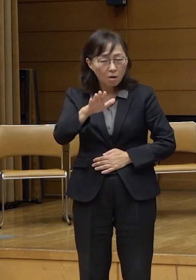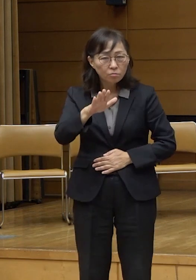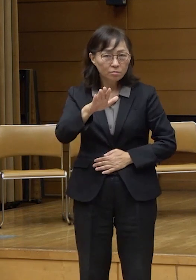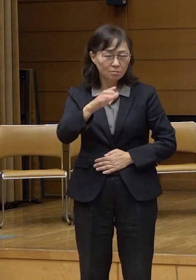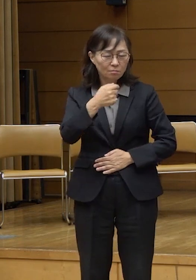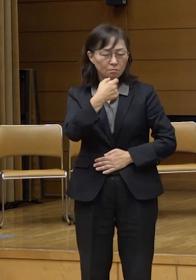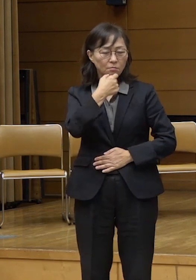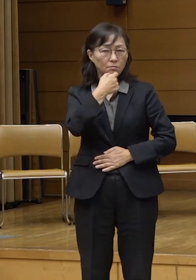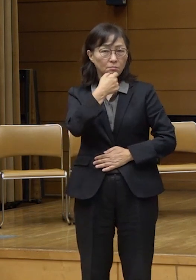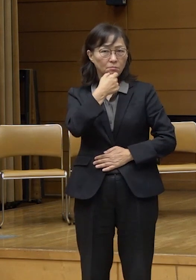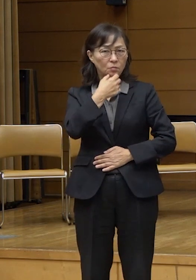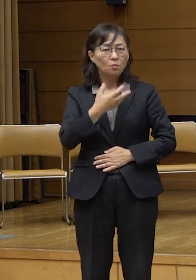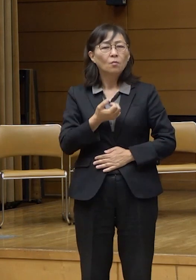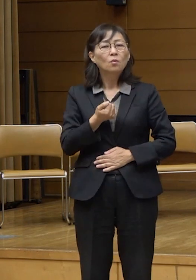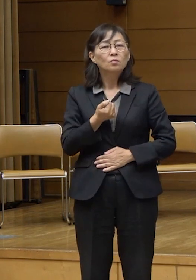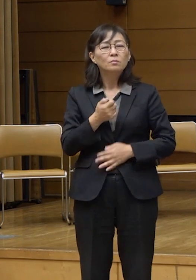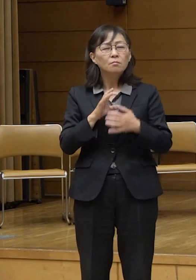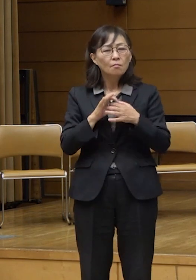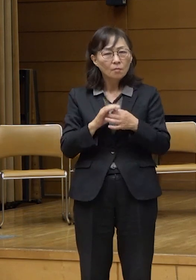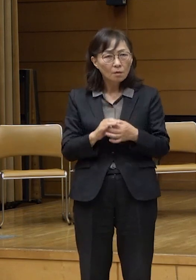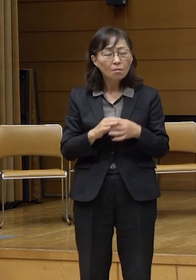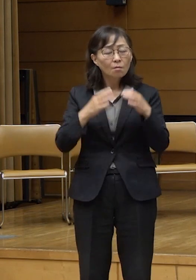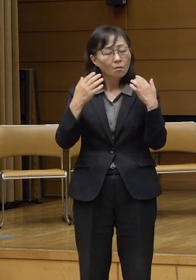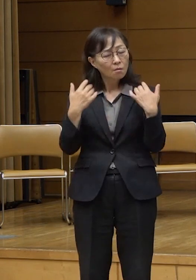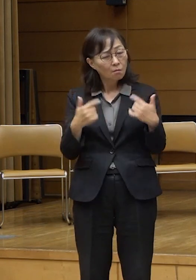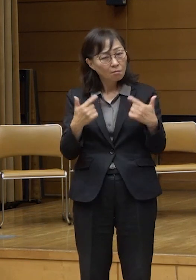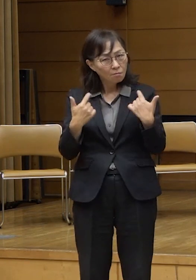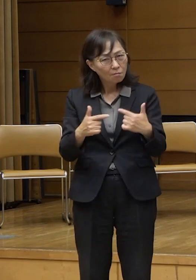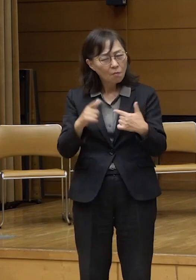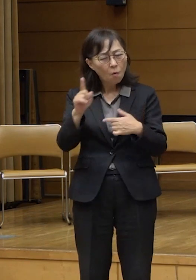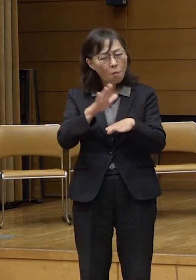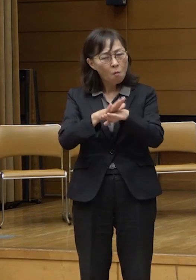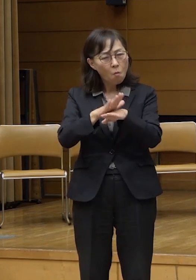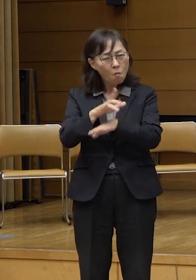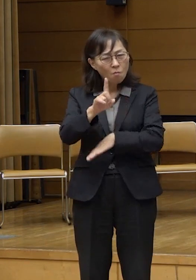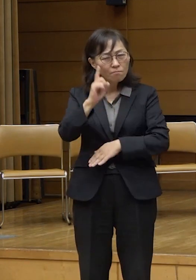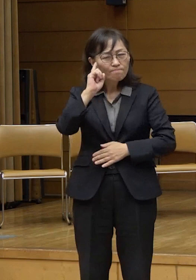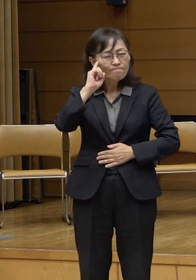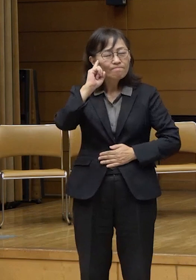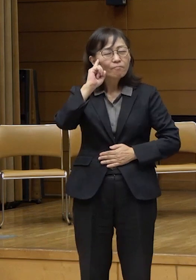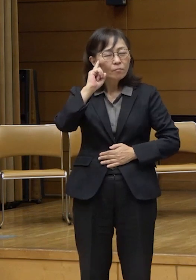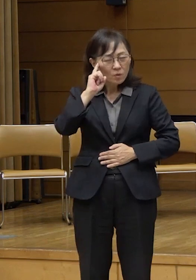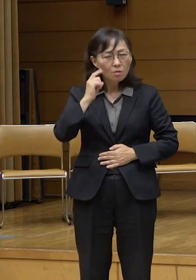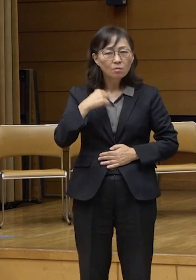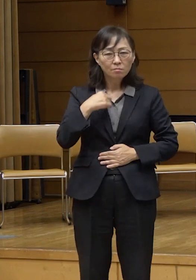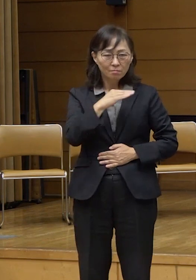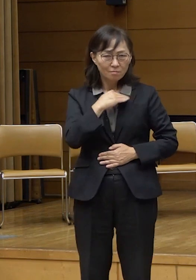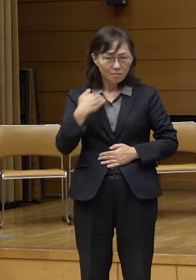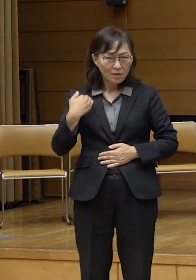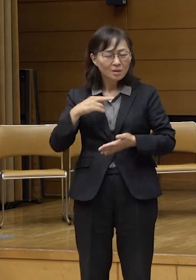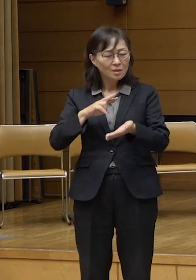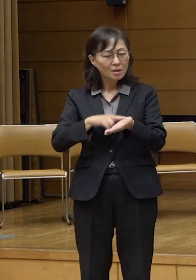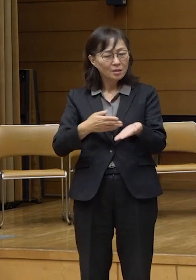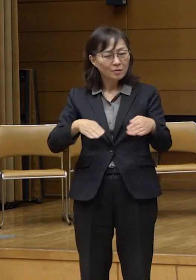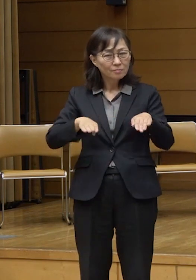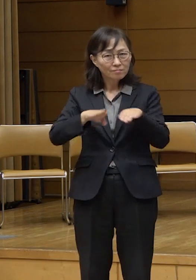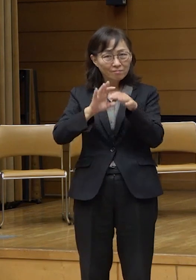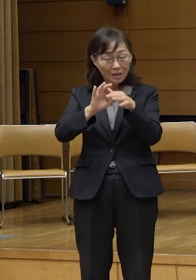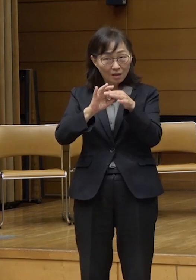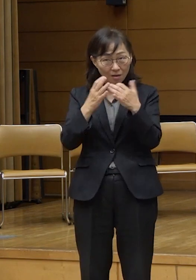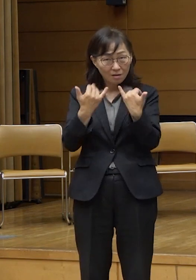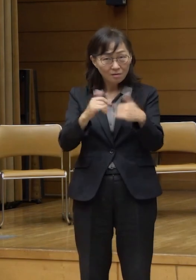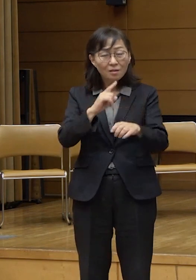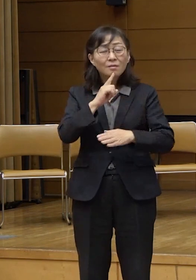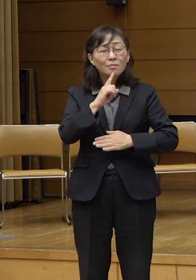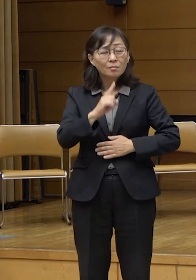ります。そういう中にあって、それではどうするかというのがあって、我々医療関係者としては、病床の確保であるとか、